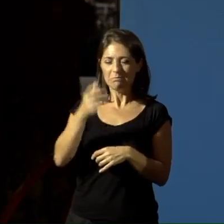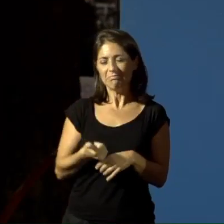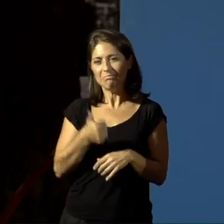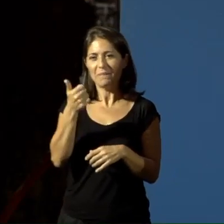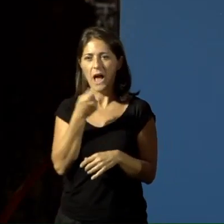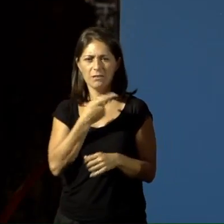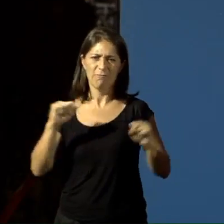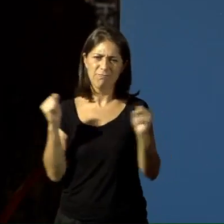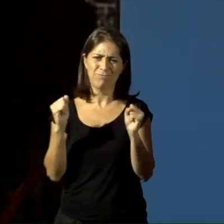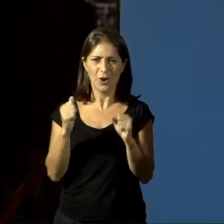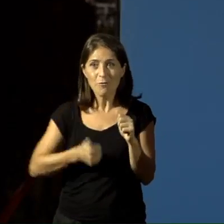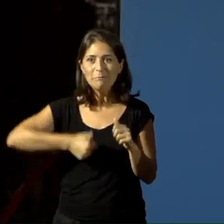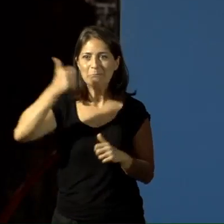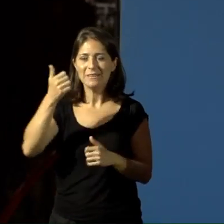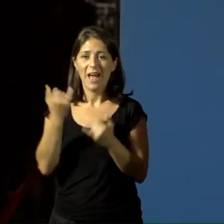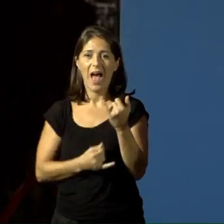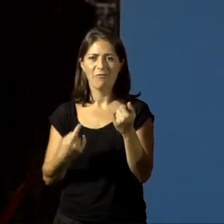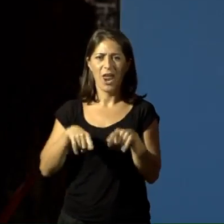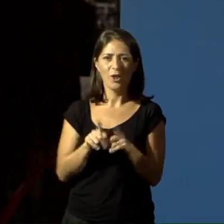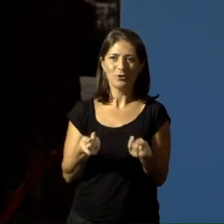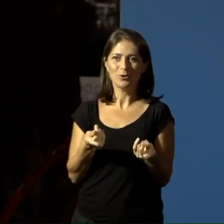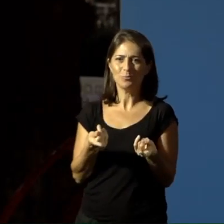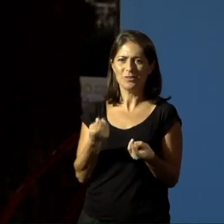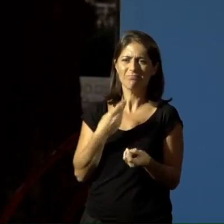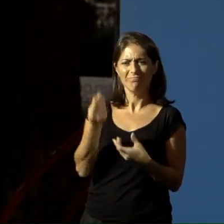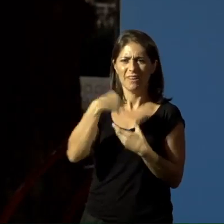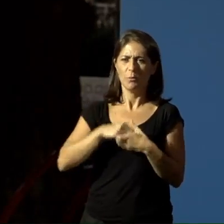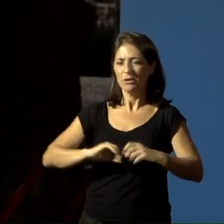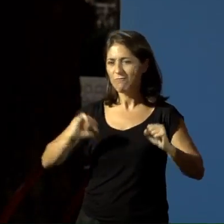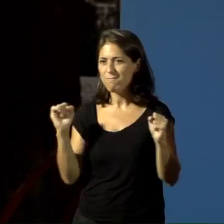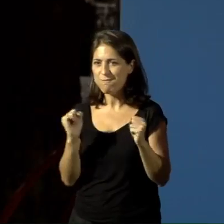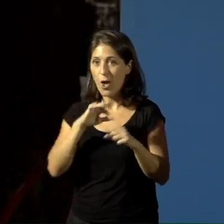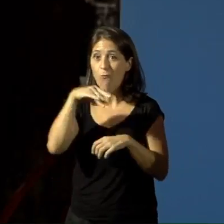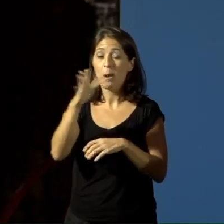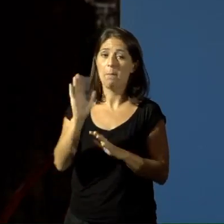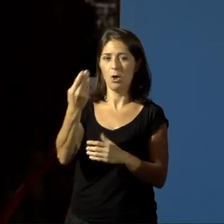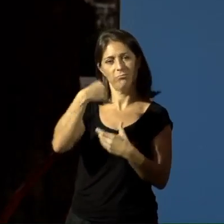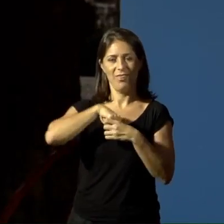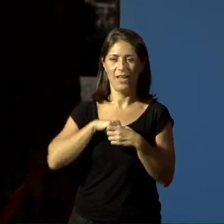porque somos así, húmidas por fora e quentes por dentro.